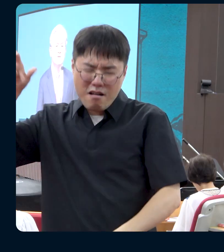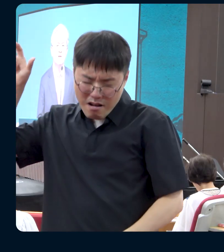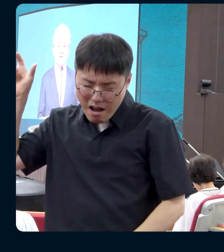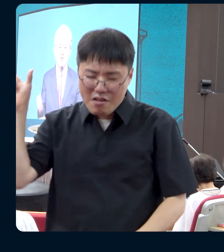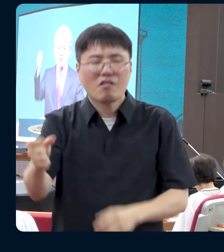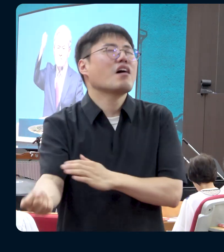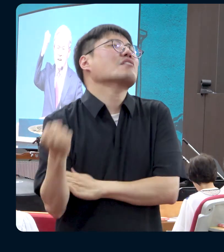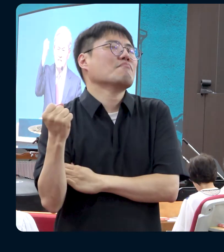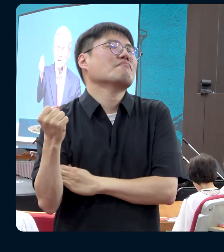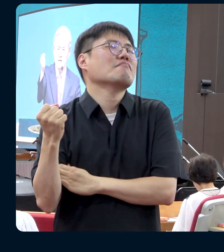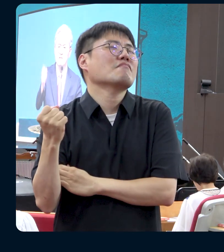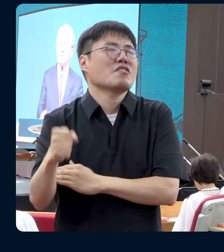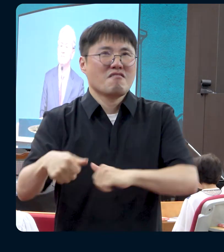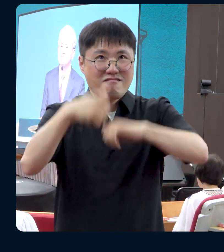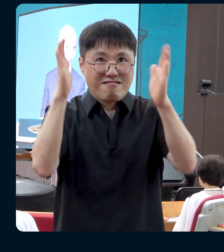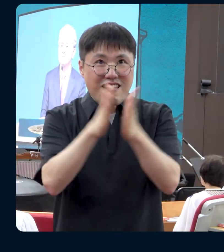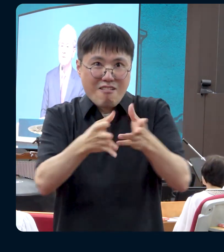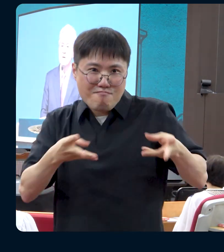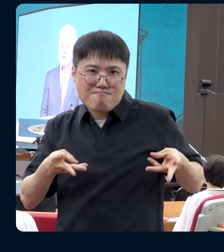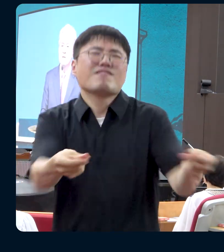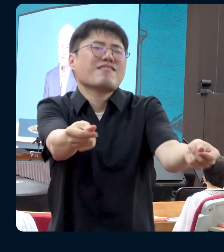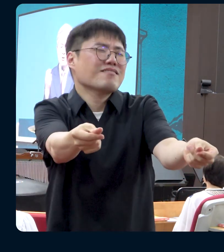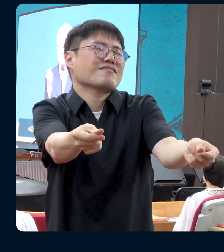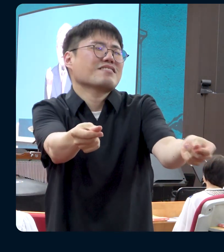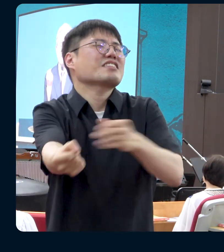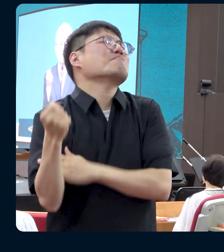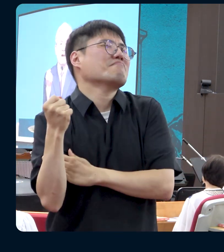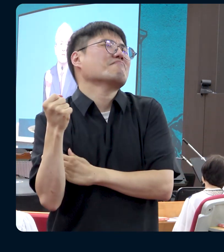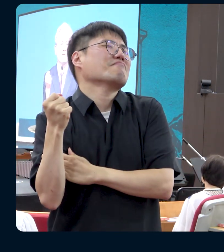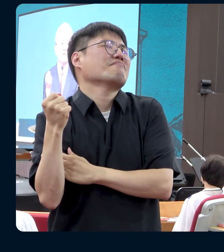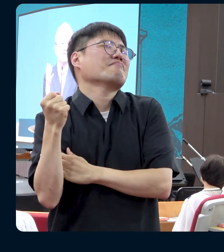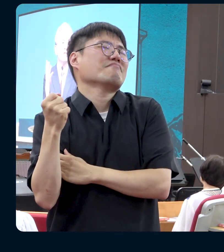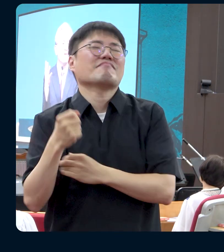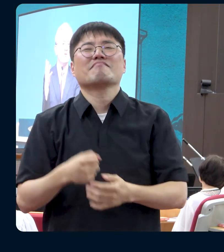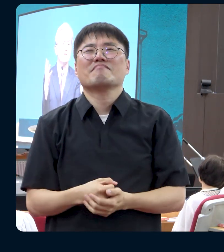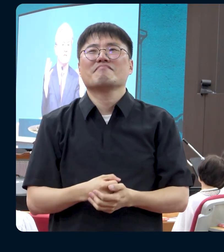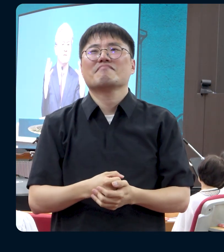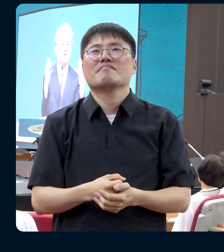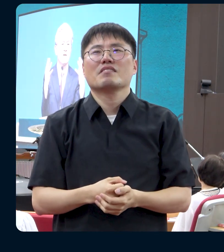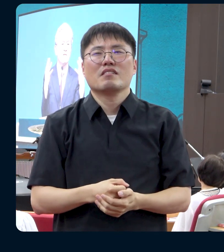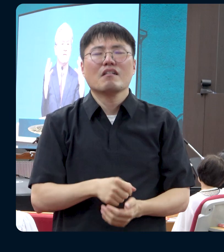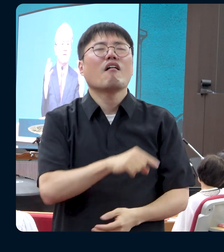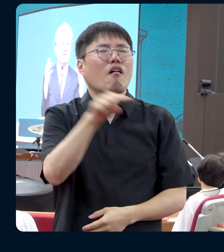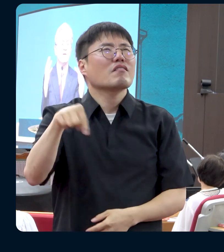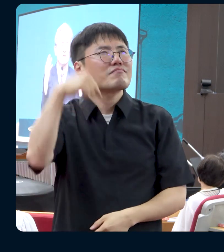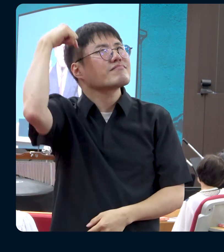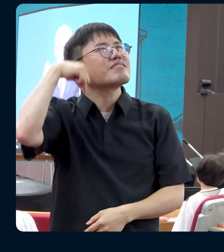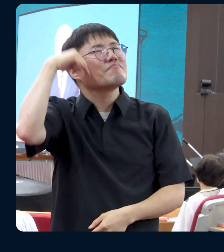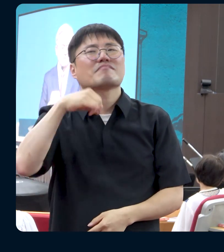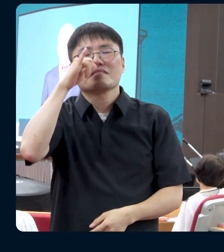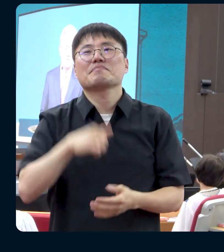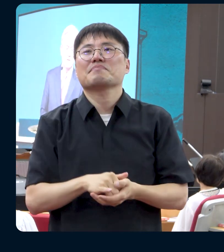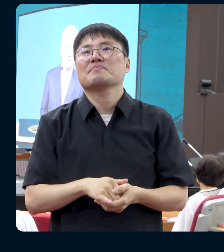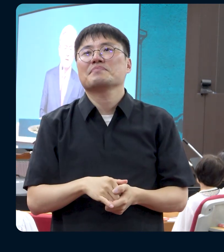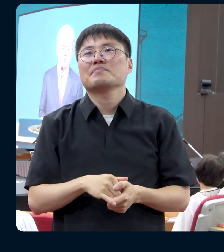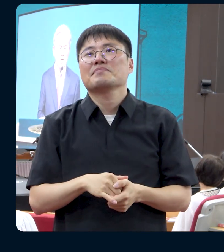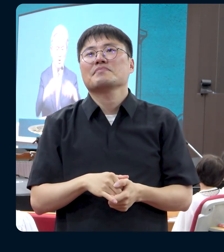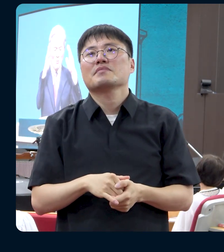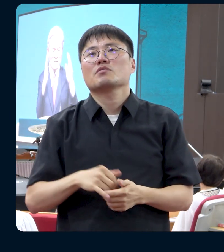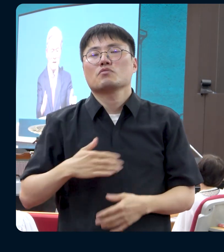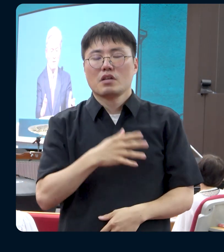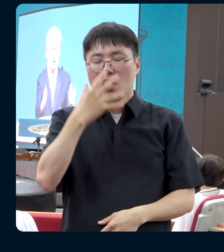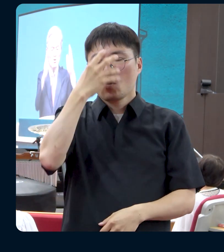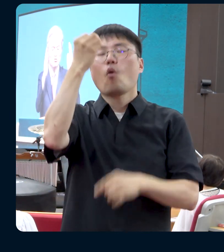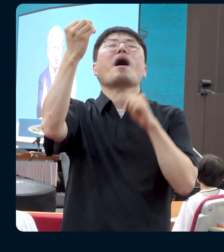뭐예요? 강력한 힘이에요. 대적들을 박살내는 그 어떤 강력함을 갖다 그들은 거기서 느끼는 거예요.